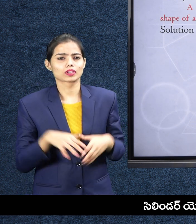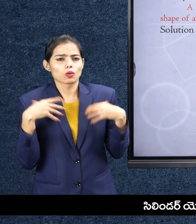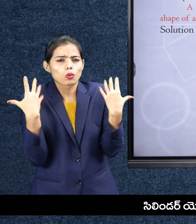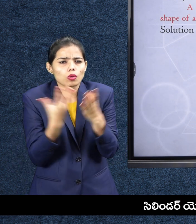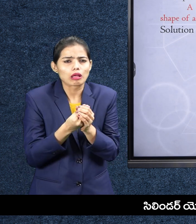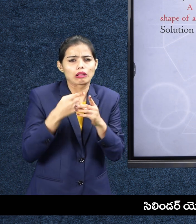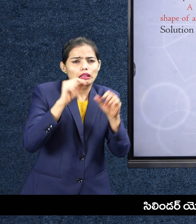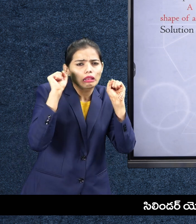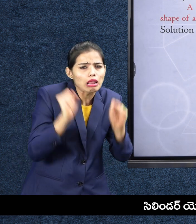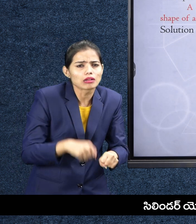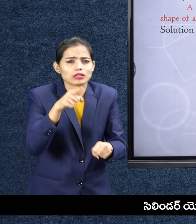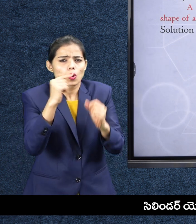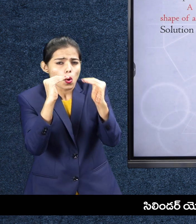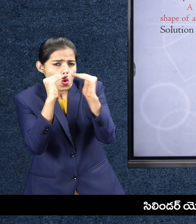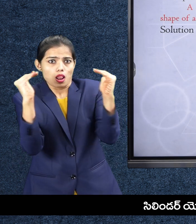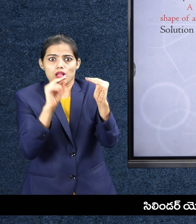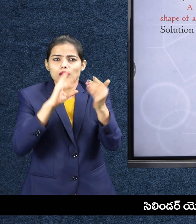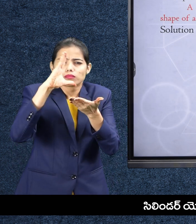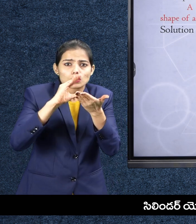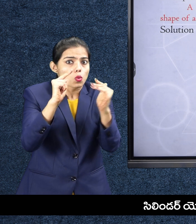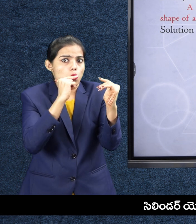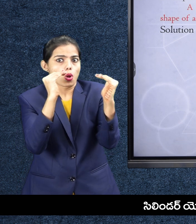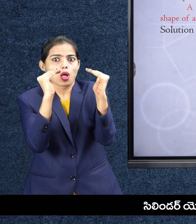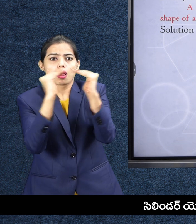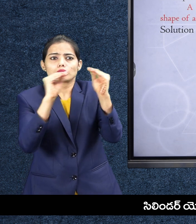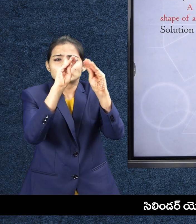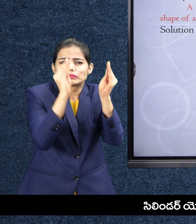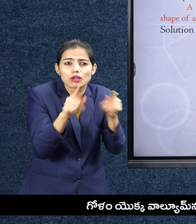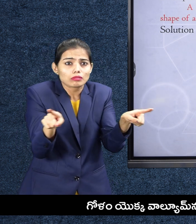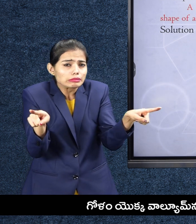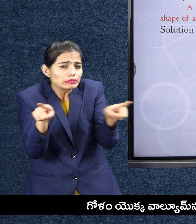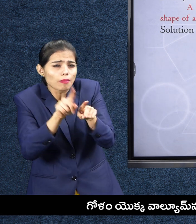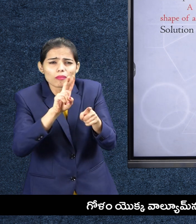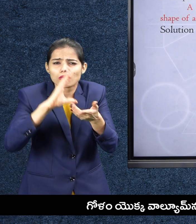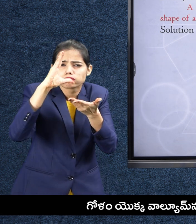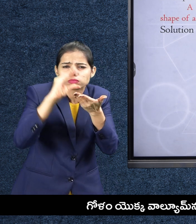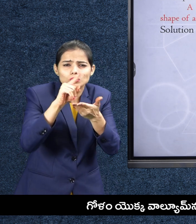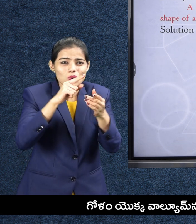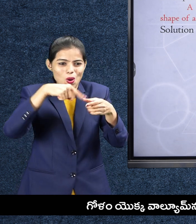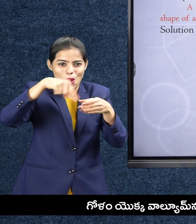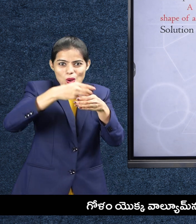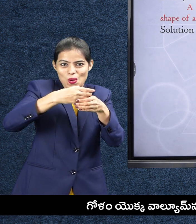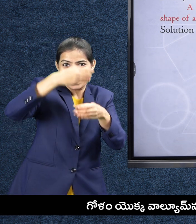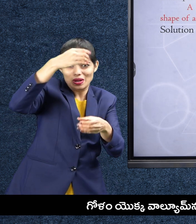సిలిండర్ యొక్క ఎత్తు తెలియని దాన్ని పొందటానికి మనం గోళం యొక్క వాల్యూమ్ను సిలిండర్ సూత్రం